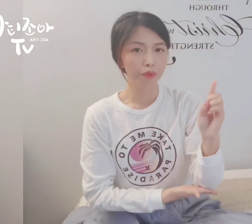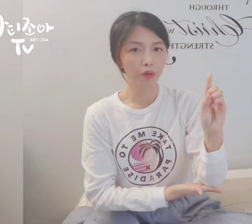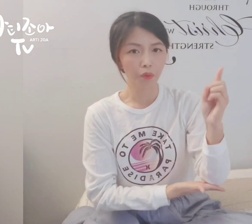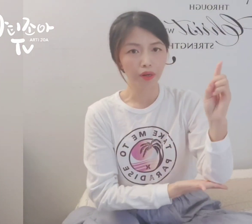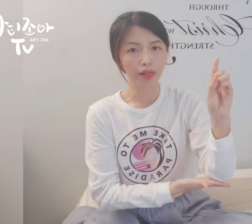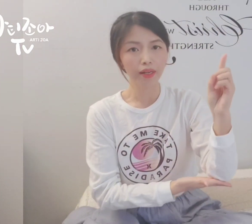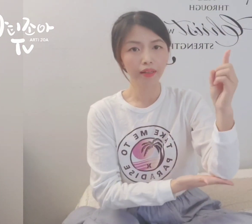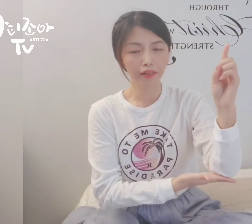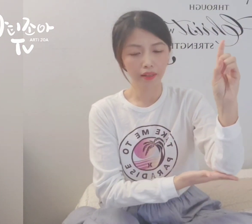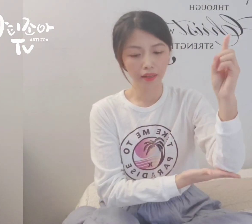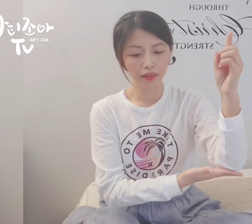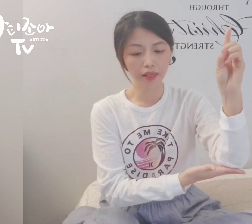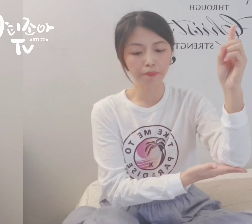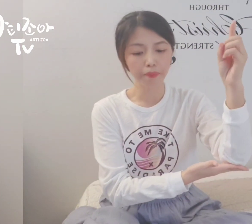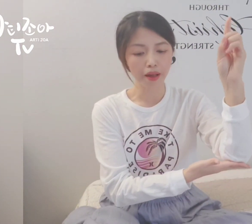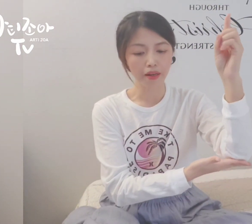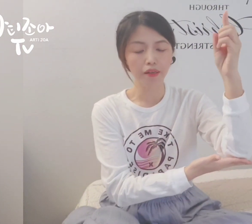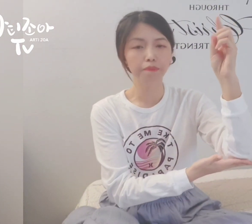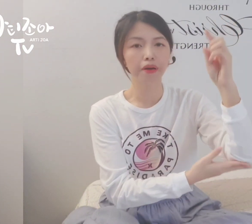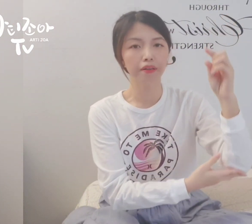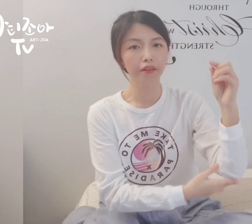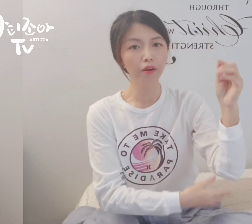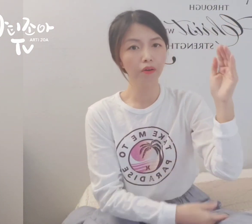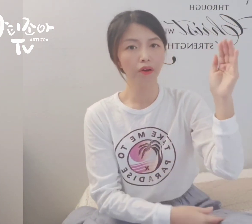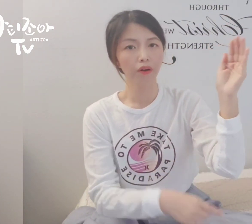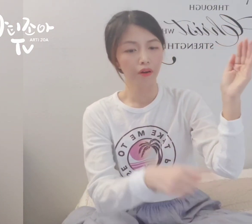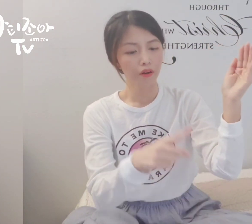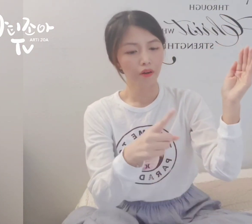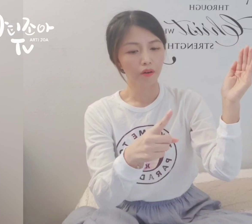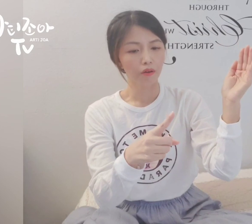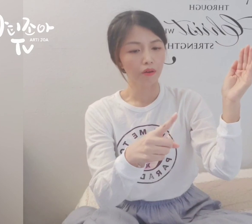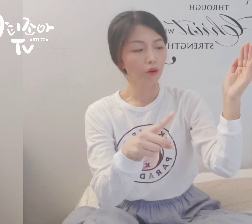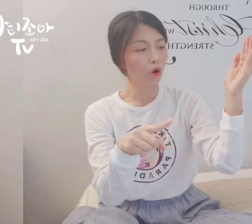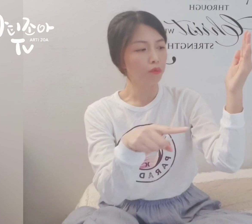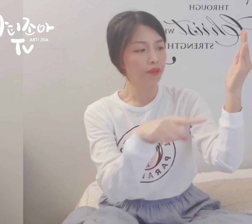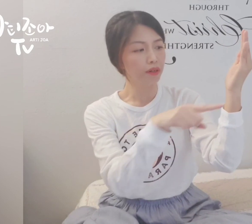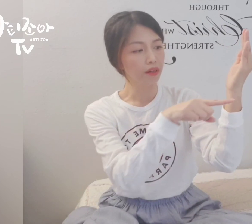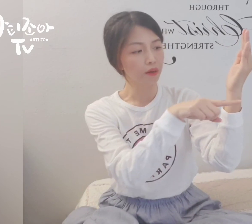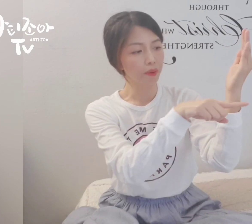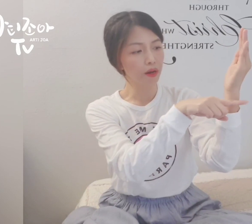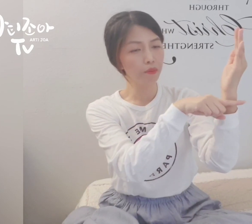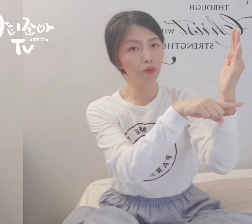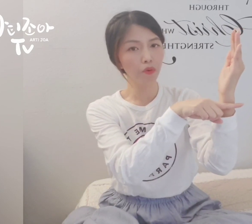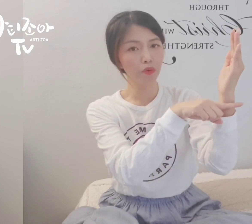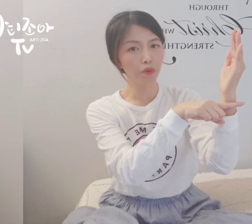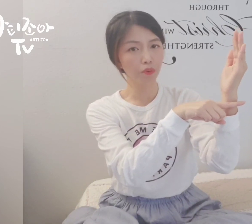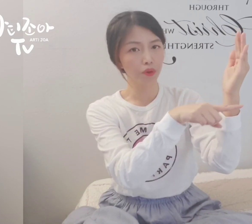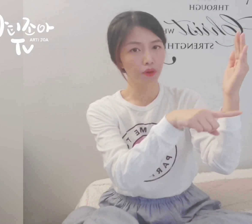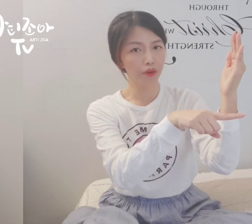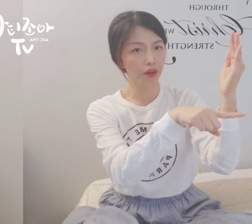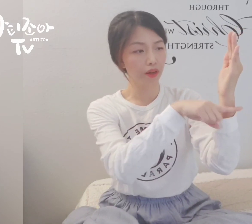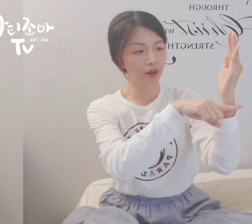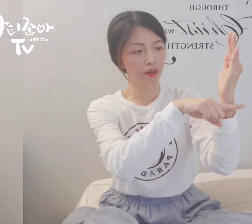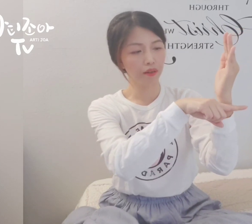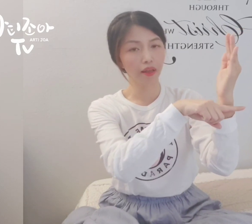높이 올린 깃발. 깃발은요, 검지를 약간 팔목 정도 이렇게